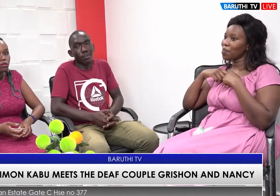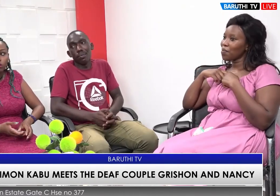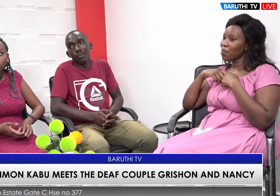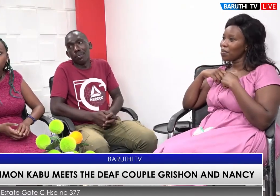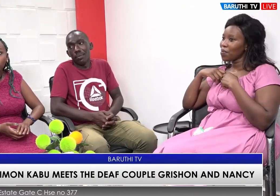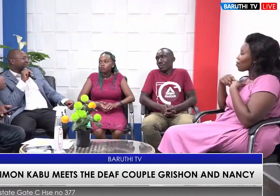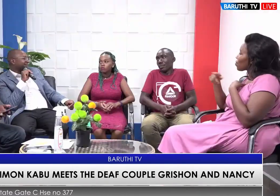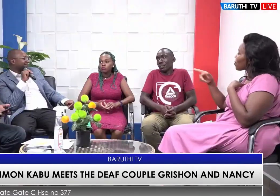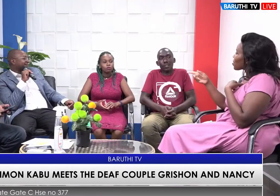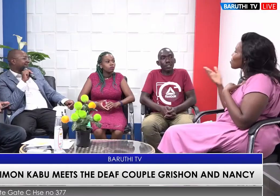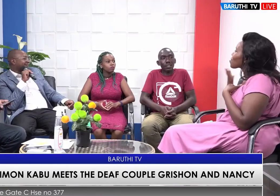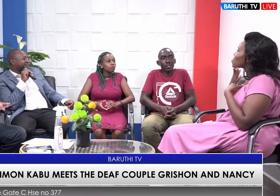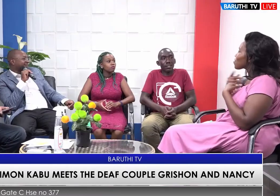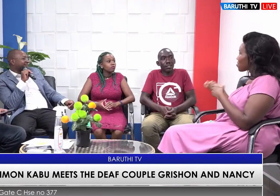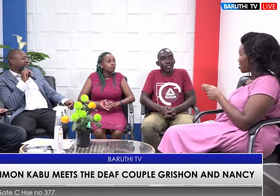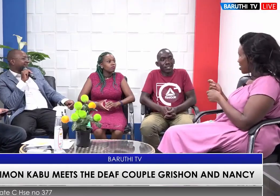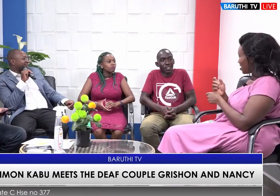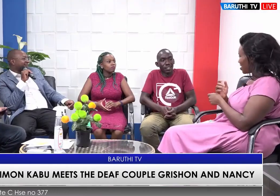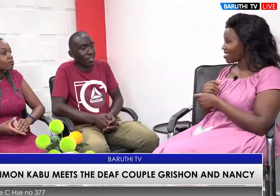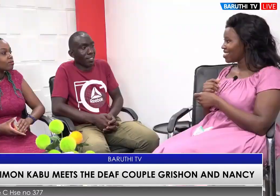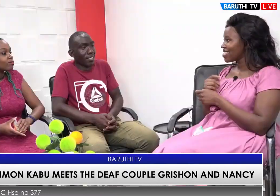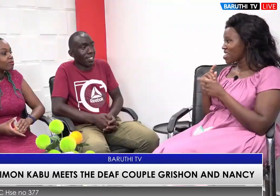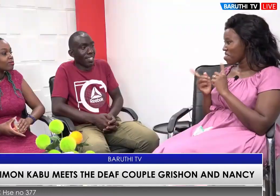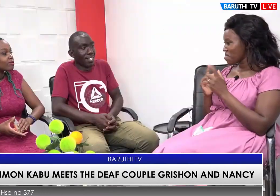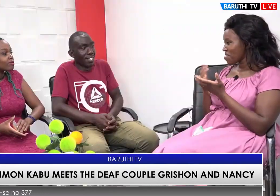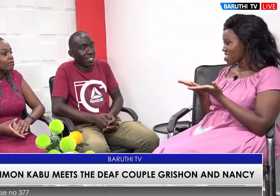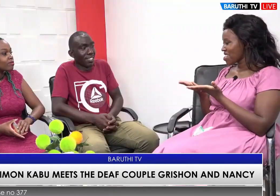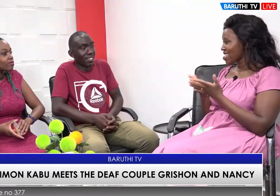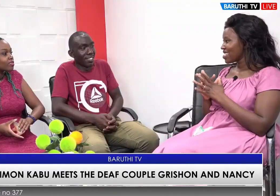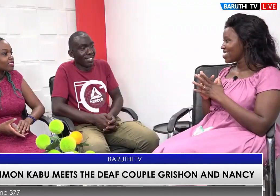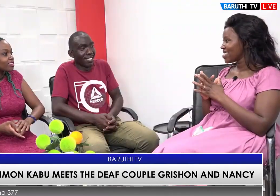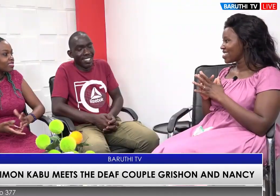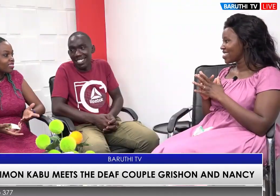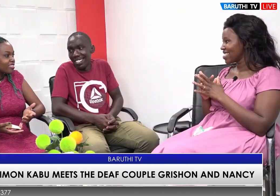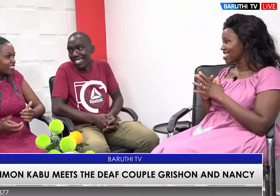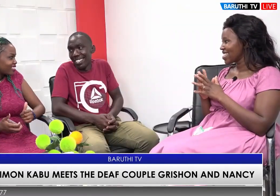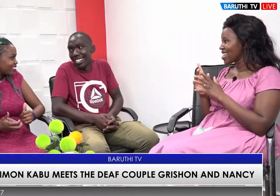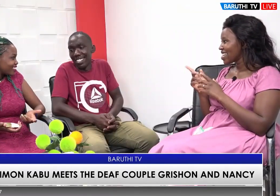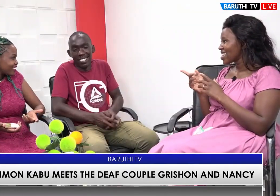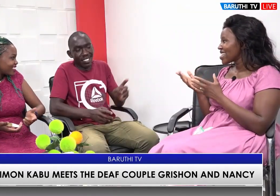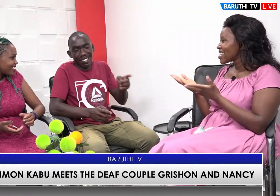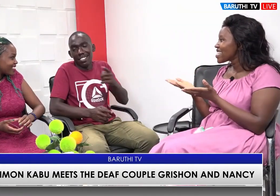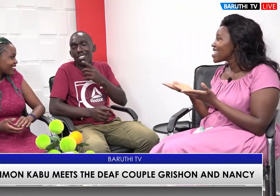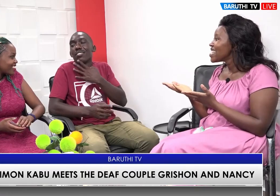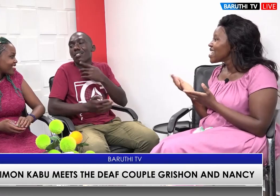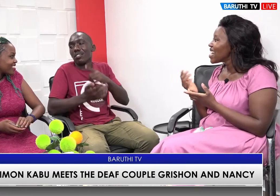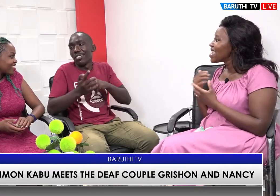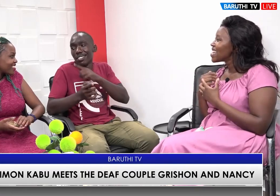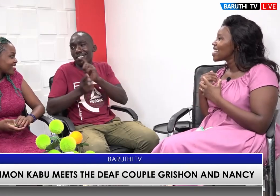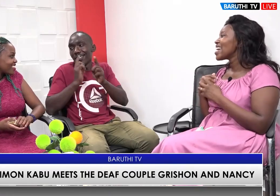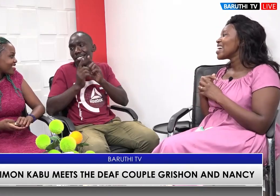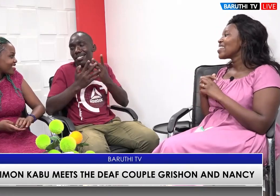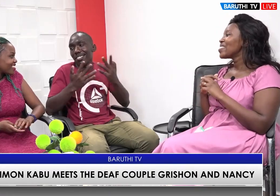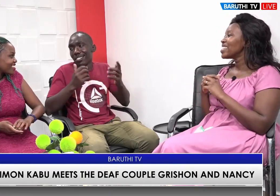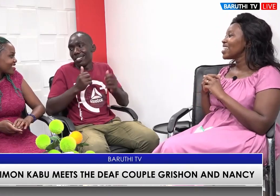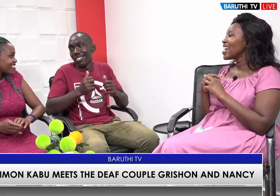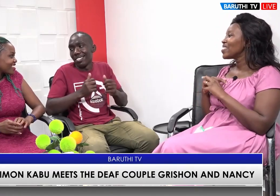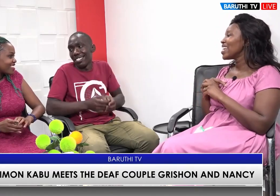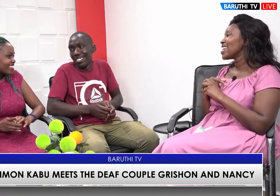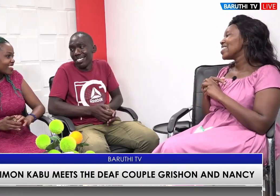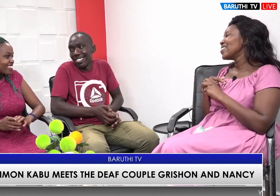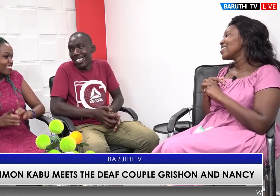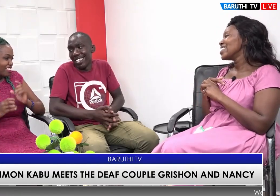Kadi yangu sina hapa. Alafu notify them one of these fine days tutaenda kwa ofisi. Yes. Ndio pia